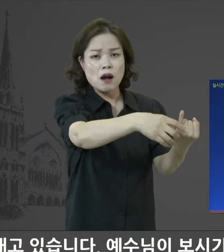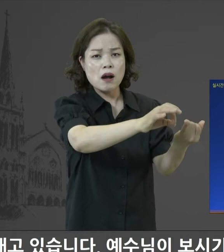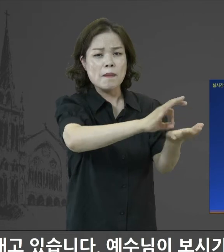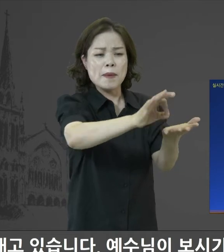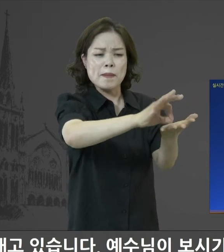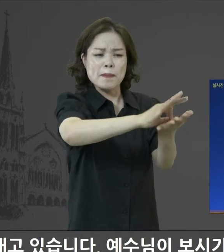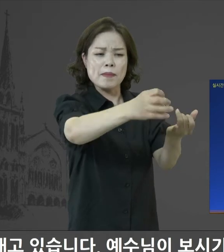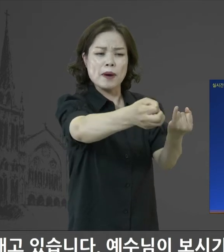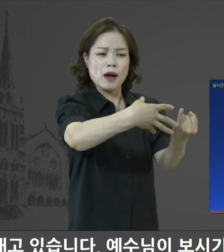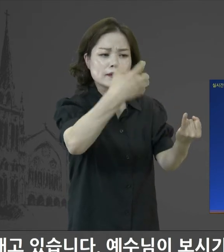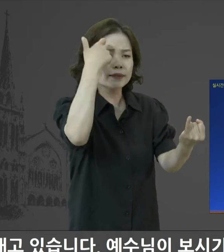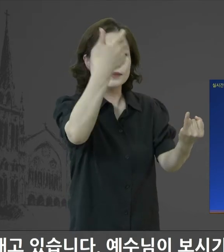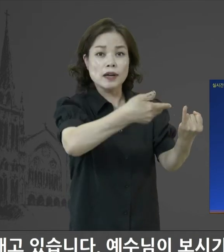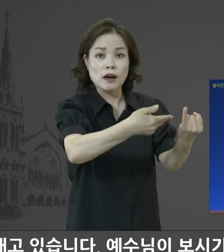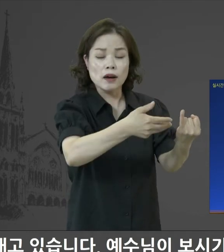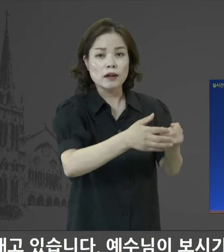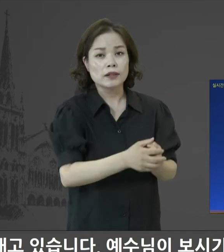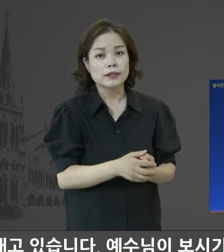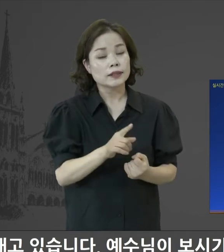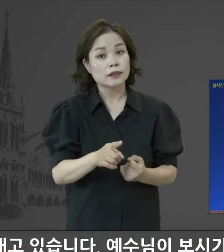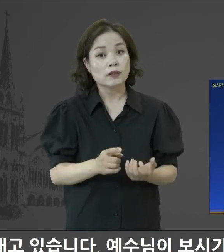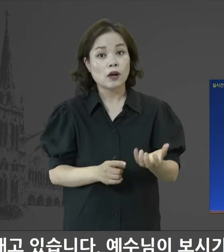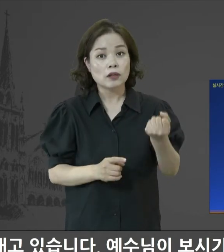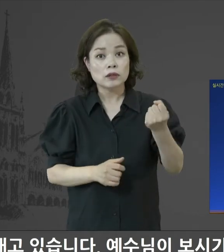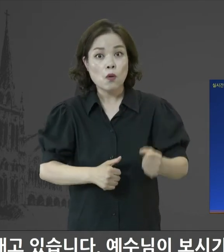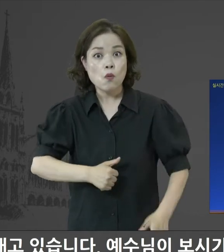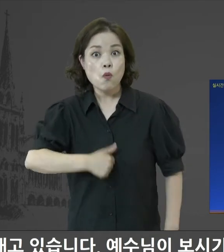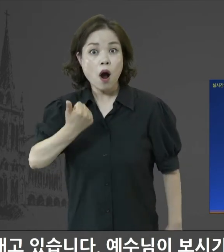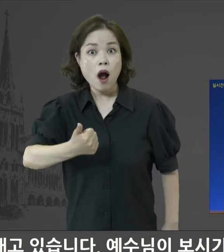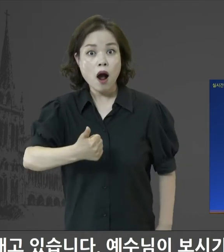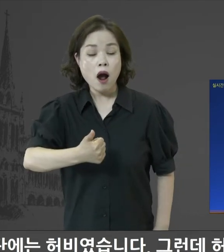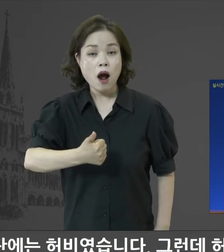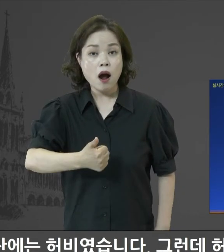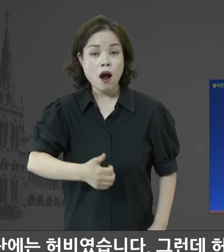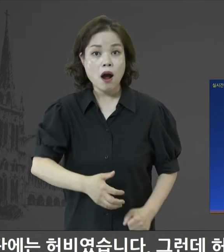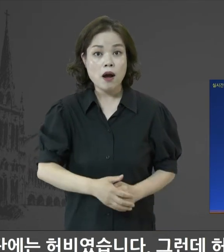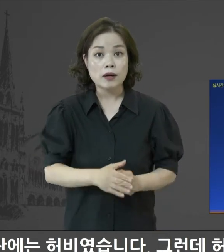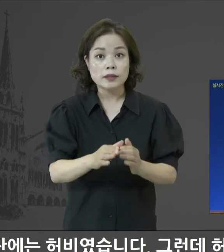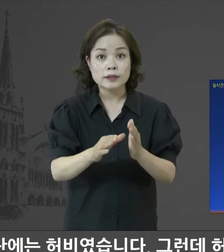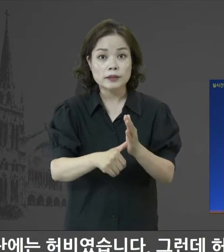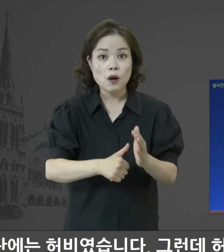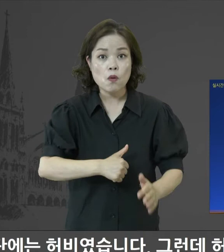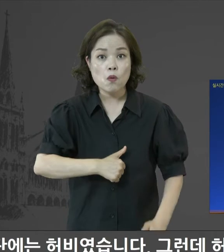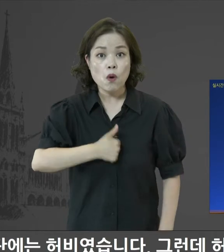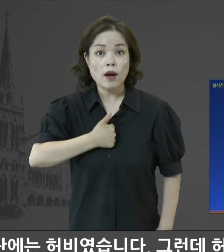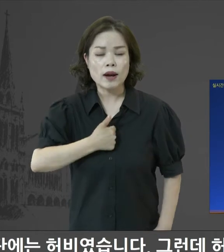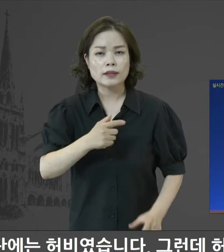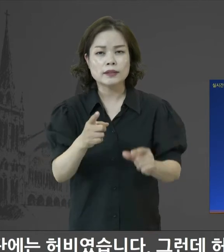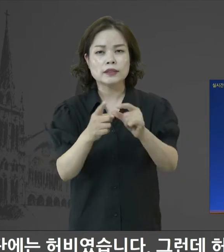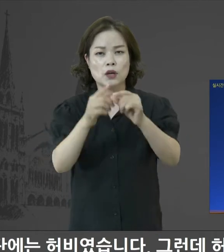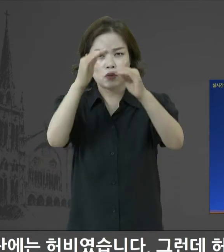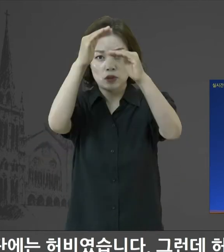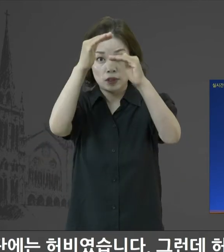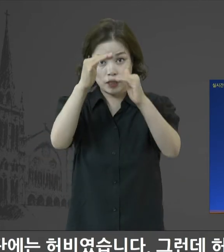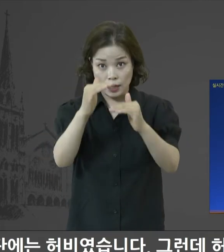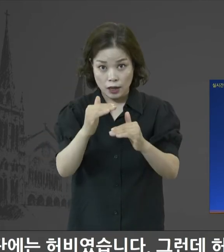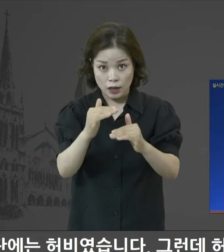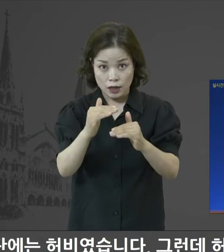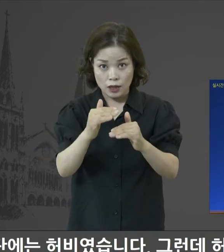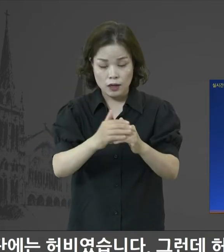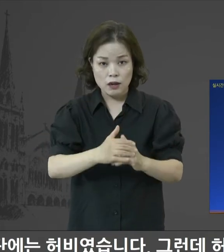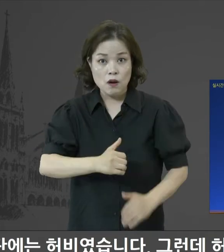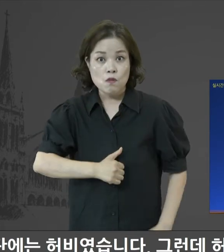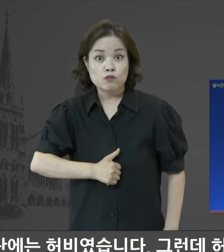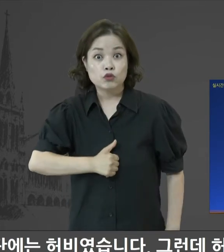허비라고 생각했으면 좋은데 그것을 가지고 화를 내고 있는 겁니다. 이때 화라는 단어는 오늘 본문이 얘기하는